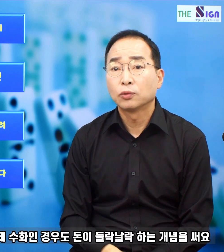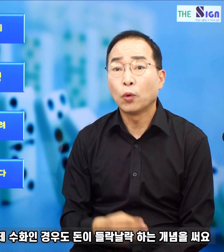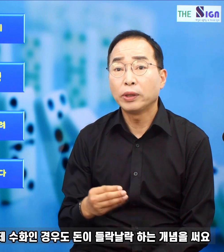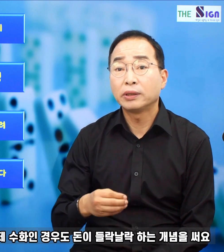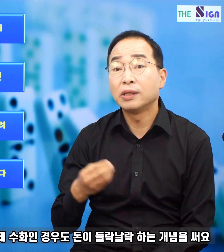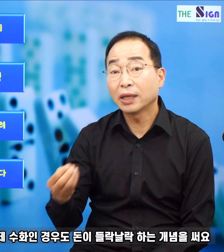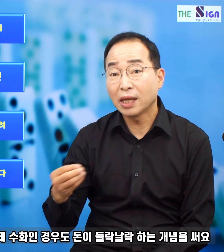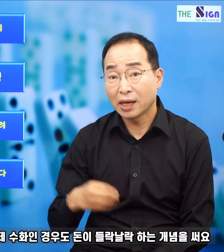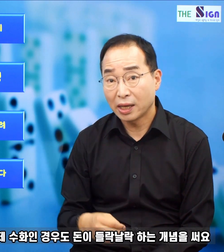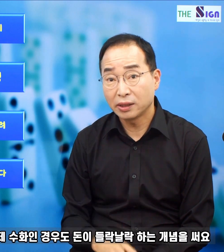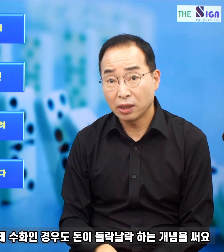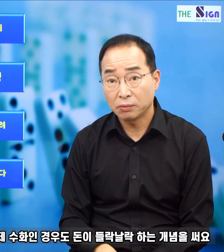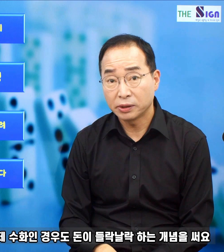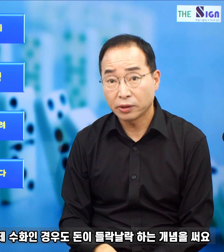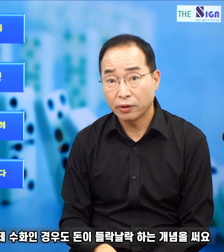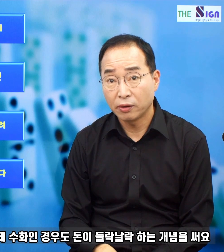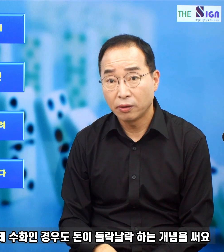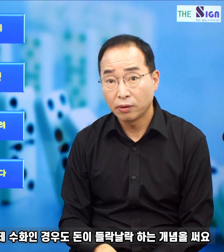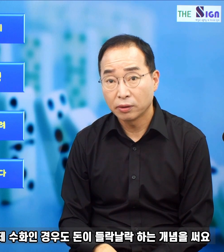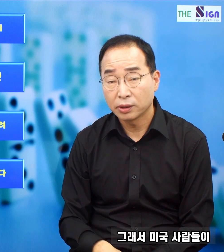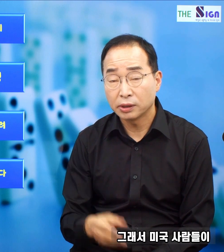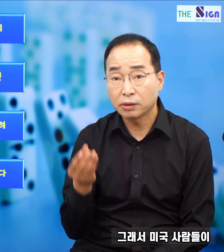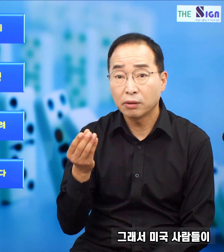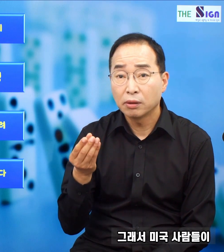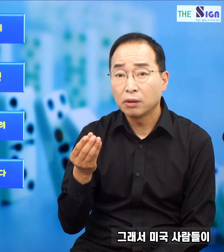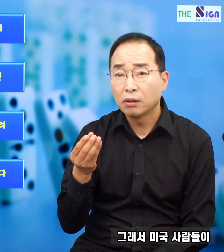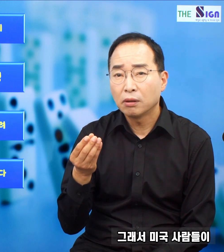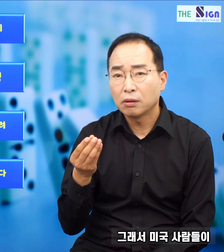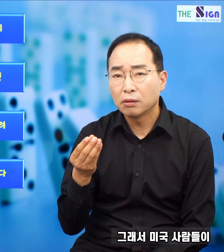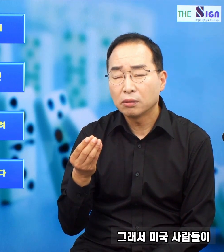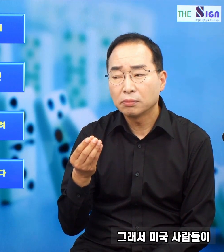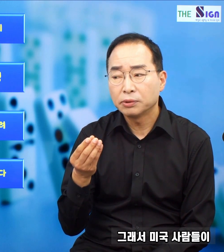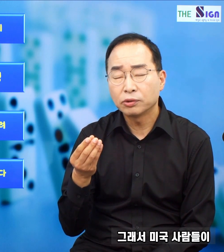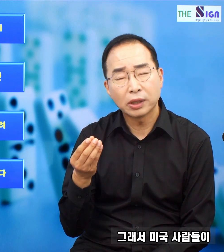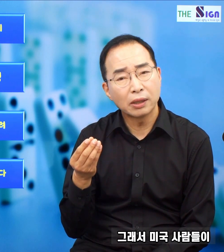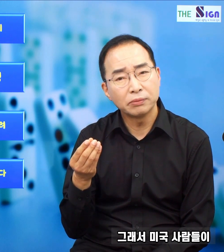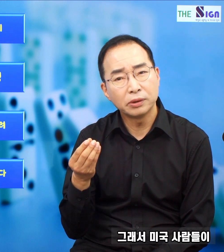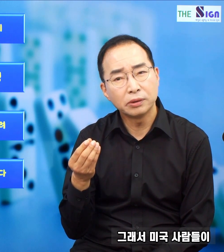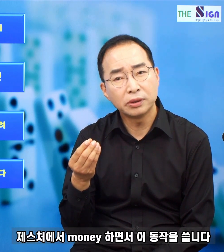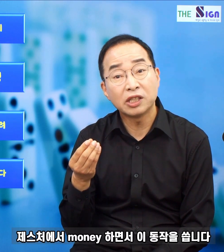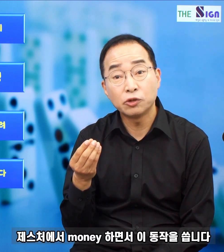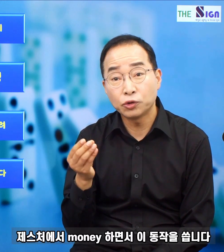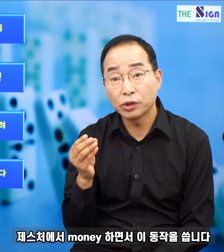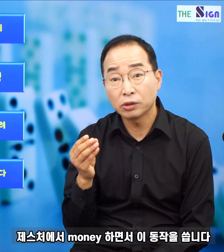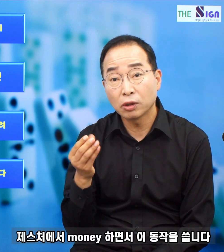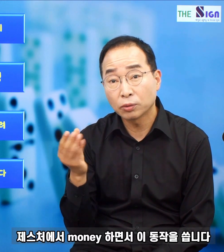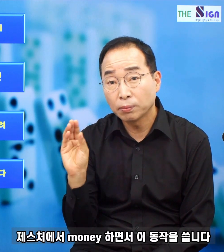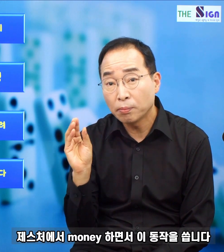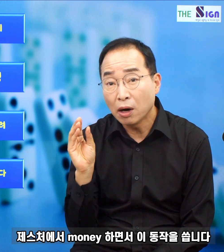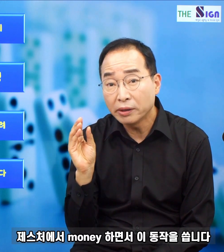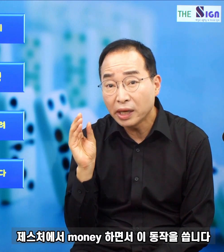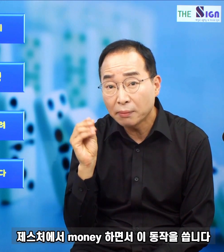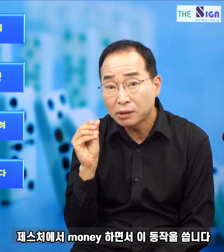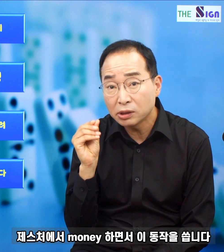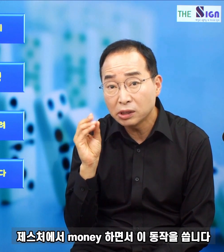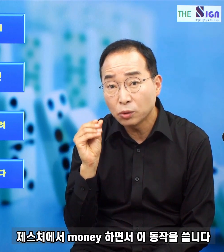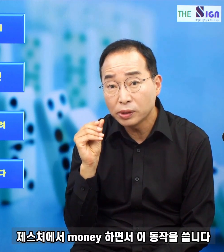돈이 들락날락하는 개념을 써요. 그래서 미국 사람들이 제스처에서 머니 하면서 이 동작을